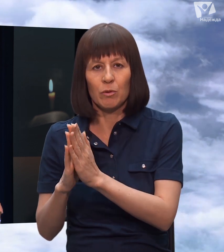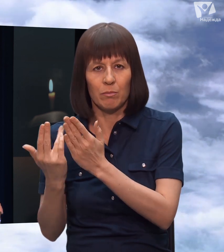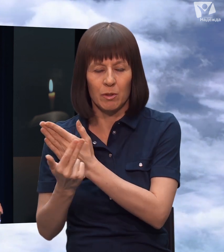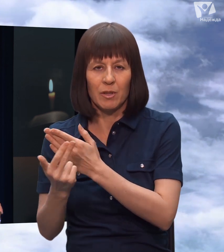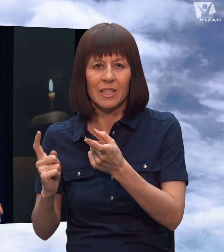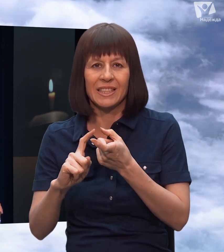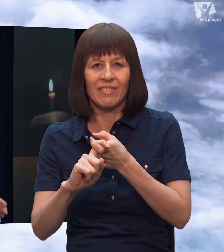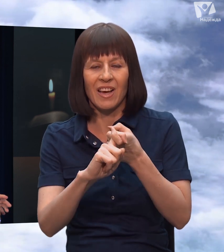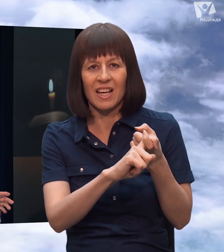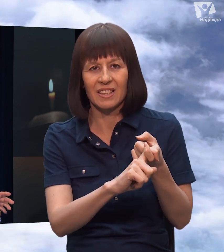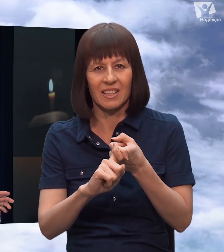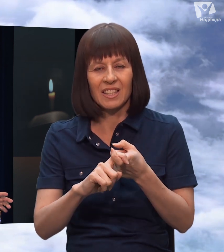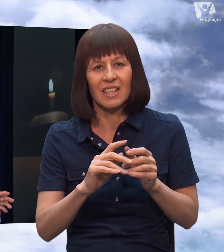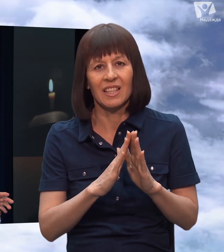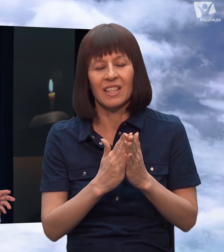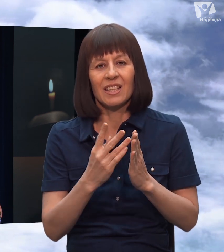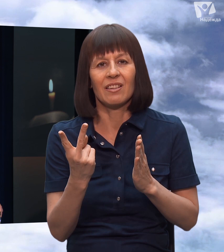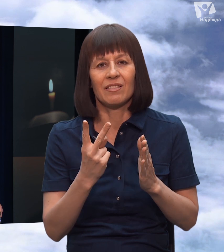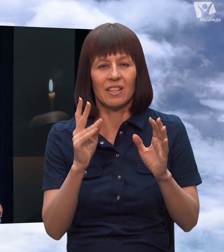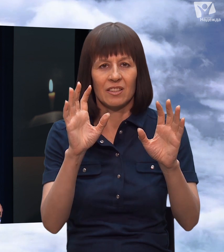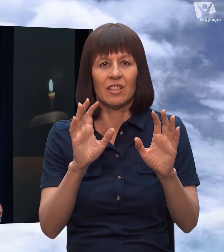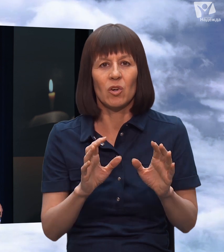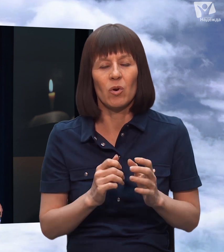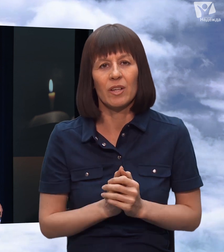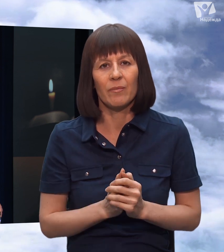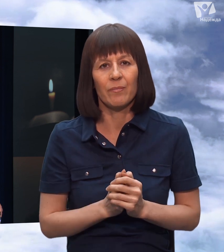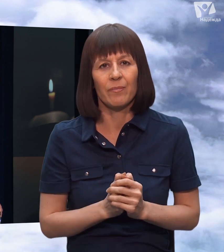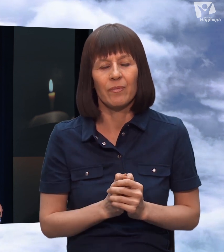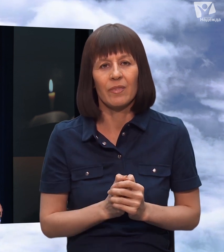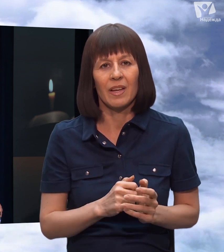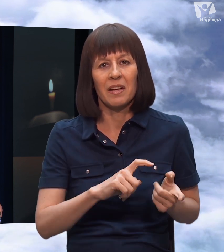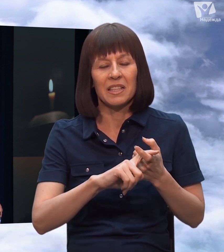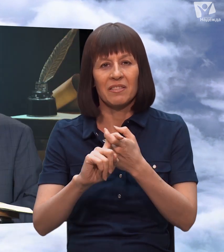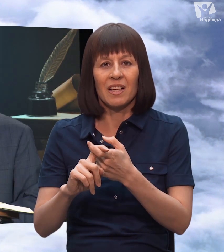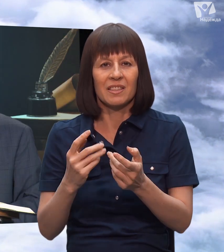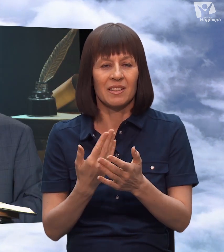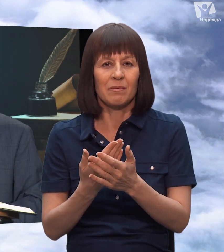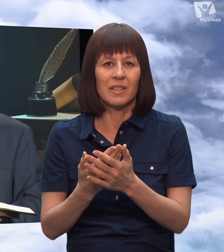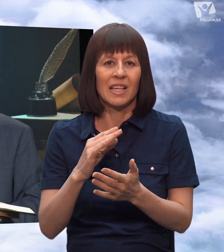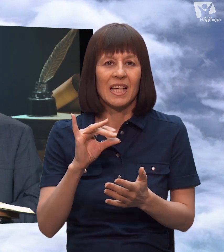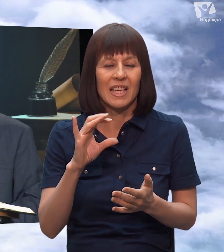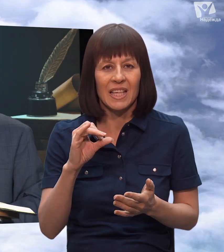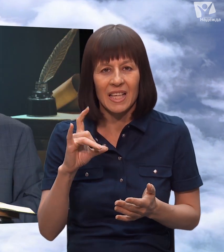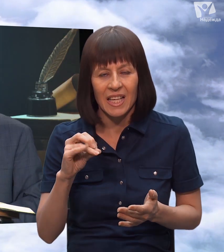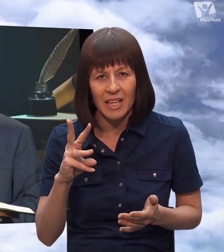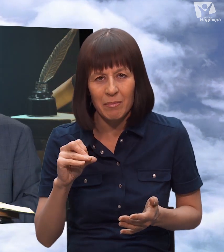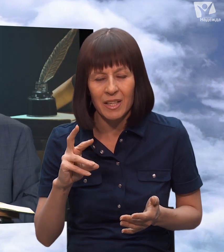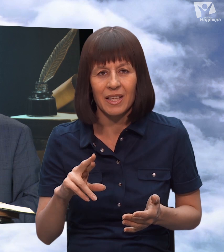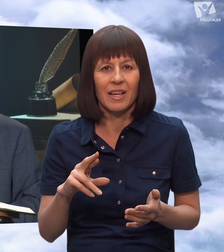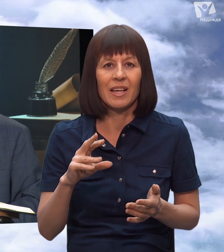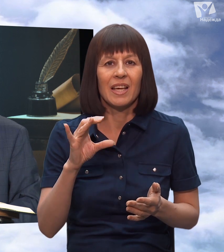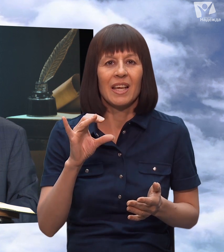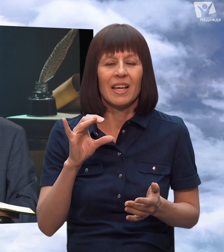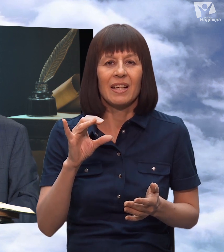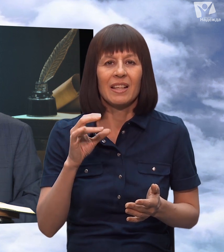второзаконие соской какие не ализе руют в нашем уроке там и и риме я упоминаю изменил упоминается